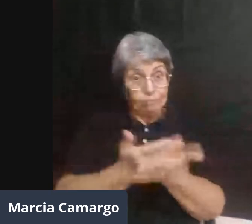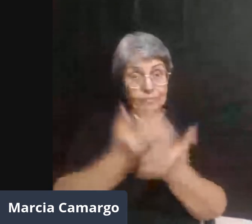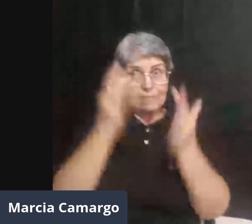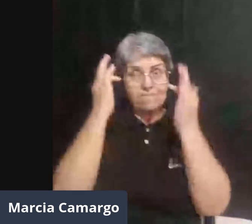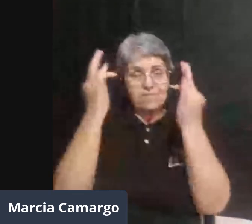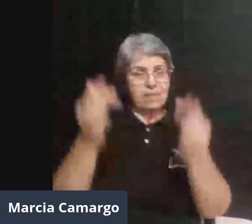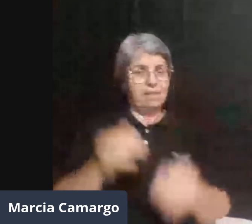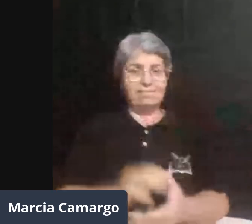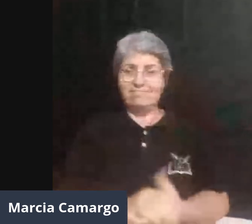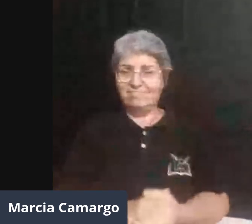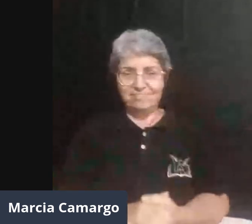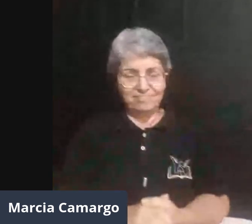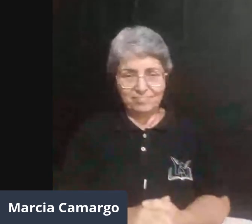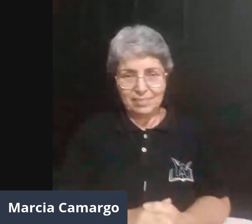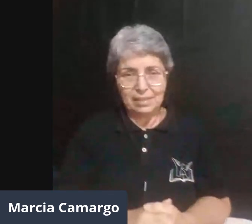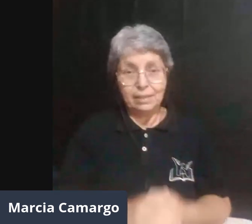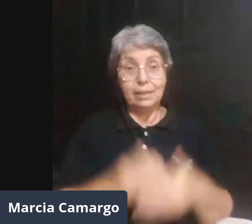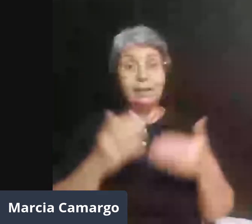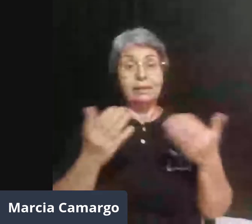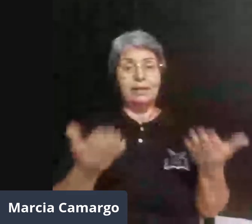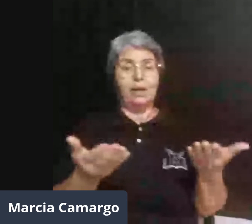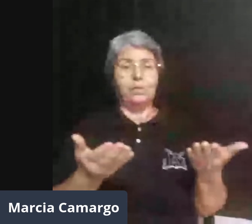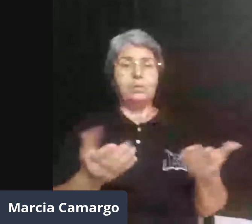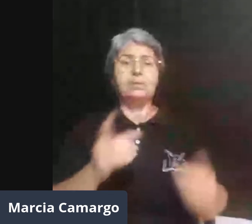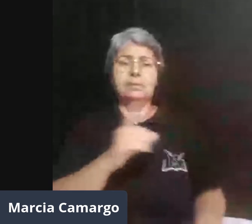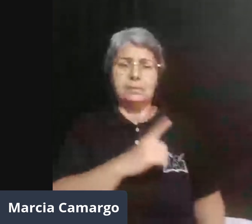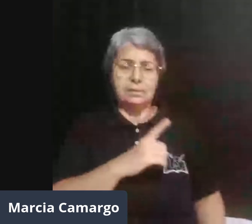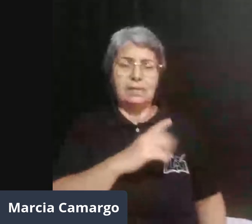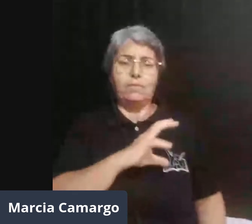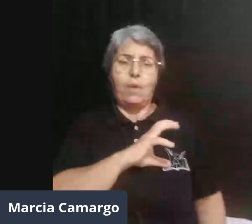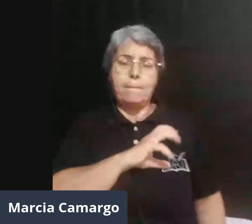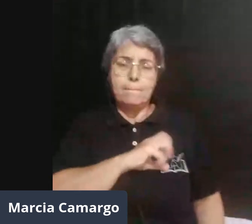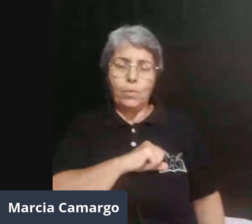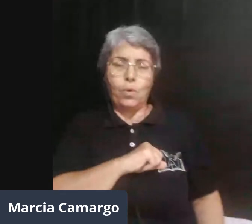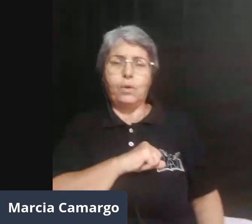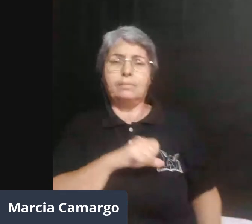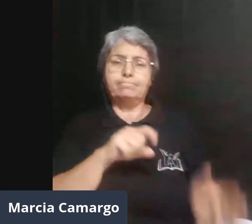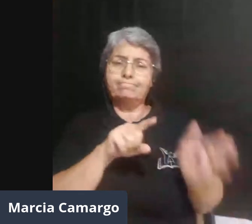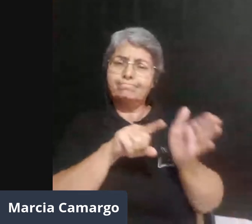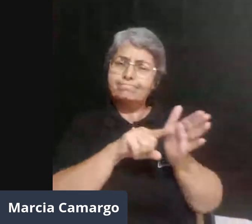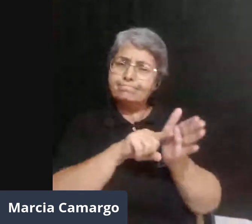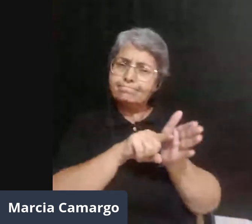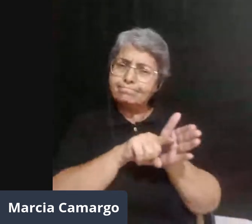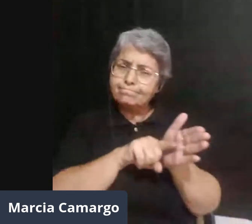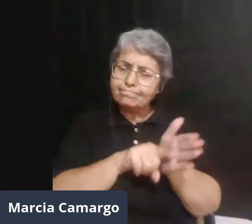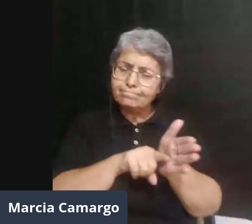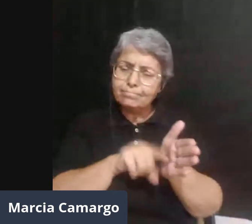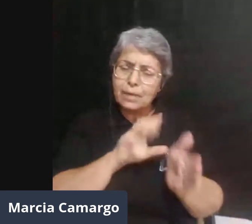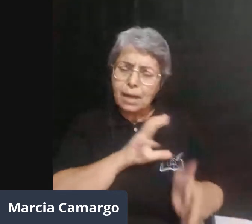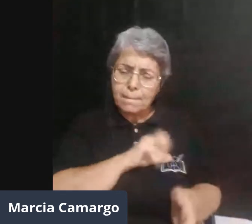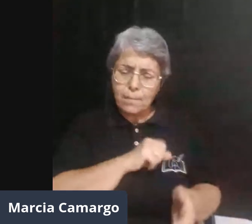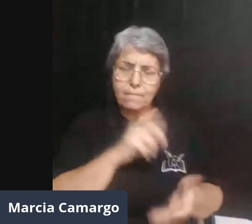foi concebida numa experiência de amor genuíno e nasceu como trabalho de parto da alma